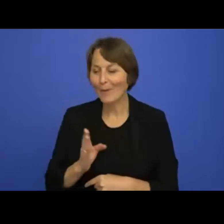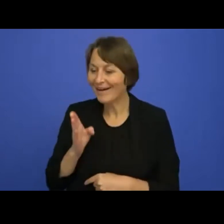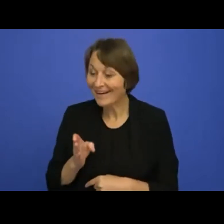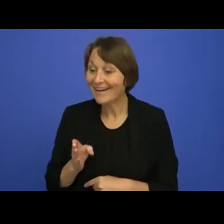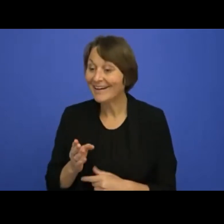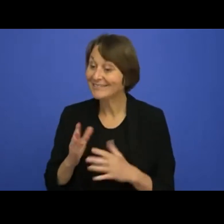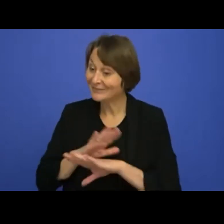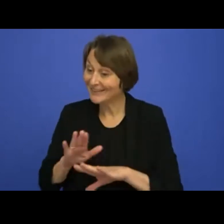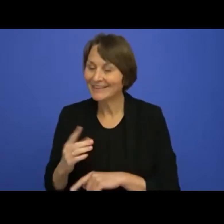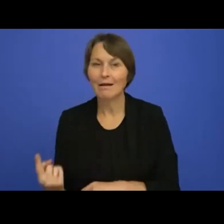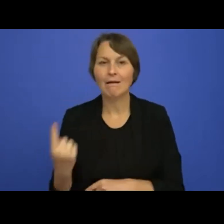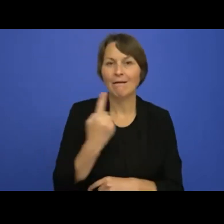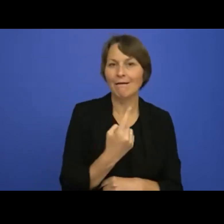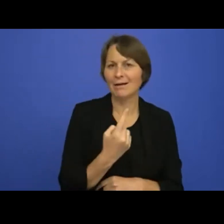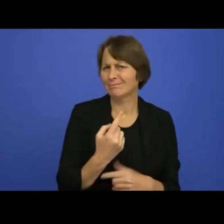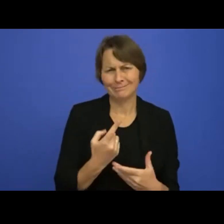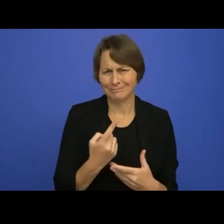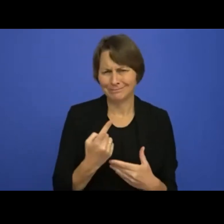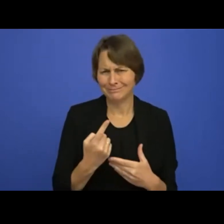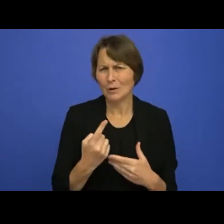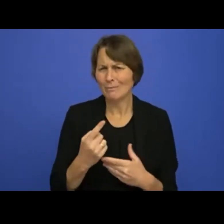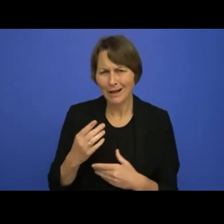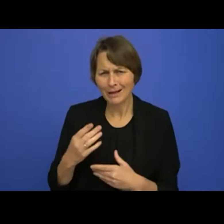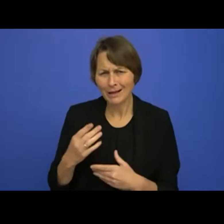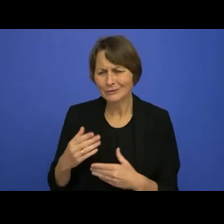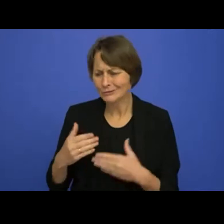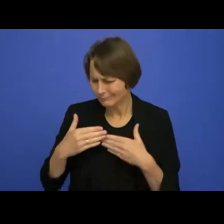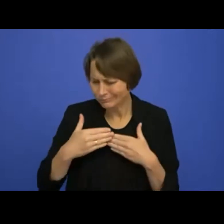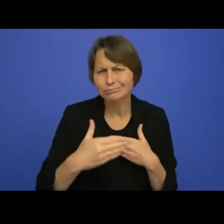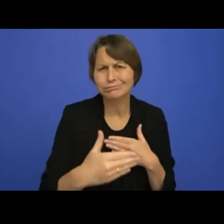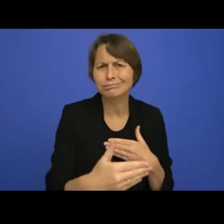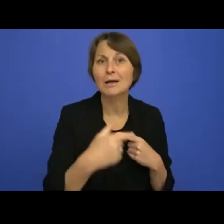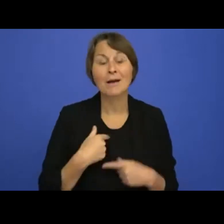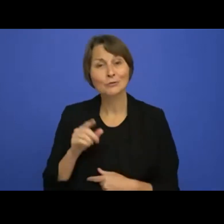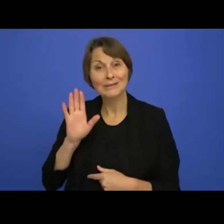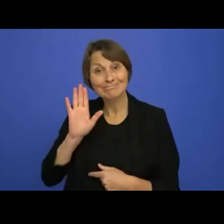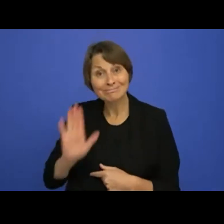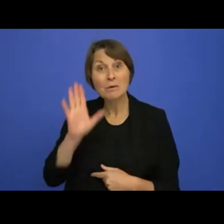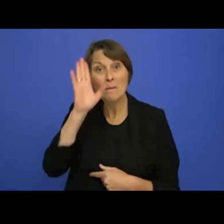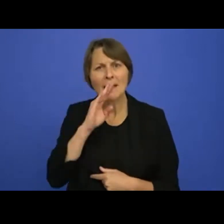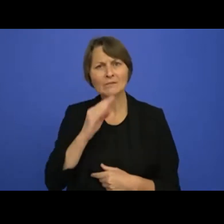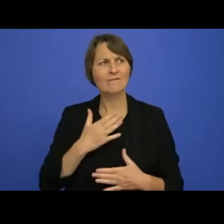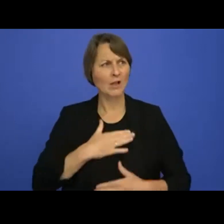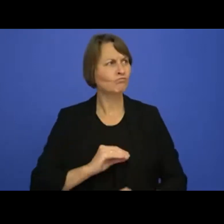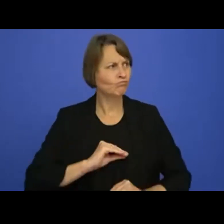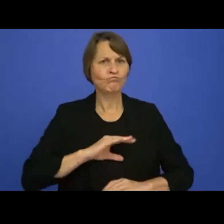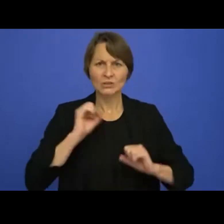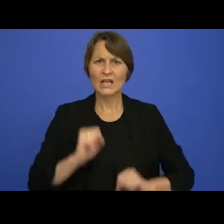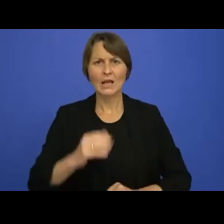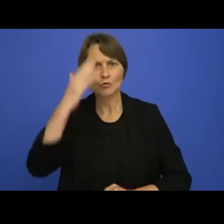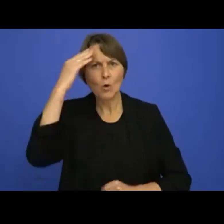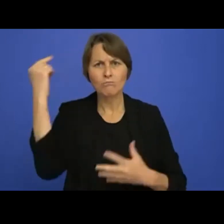par semaine. Lorsque les professionnels rendent visite aux familles, le temps entre les visites est